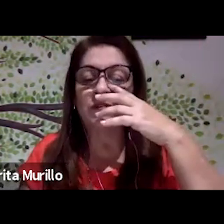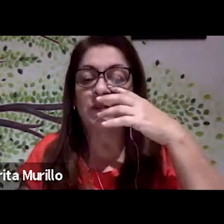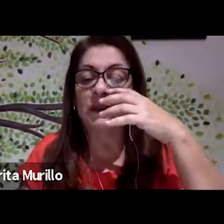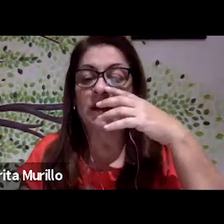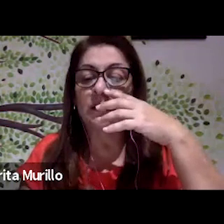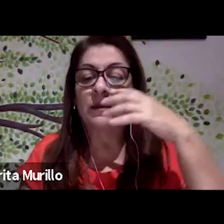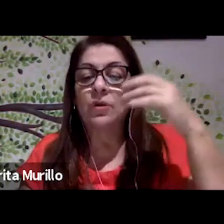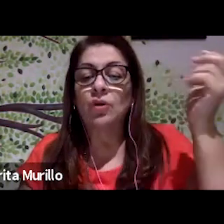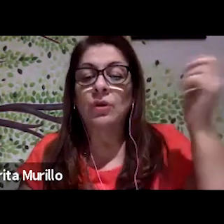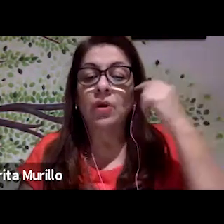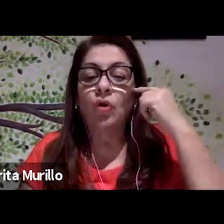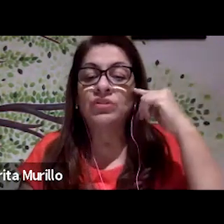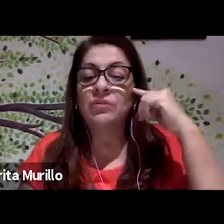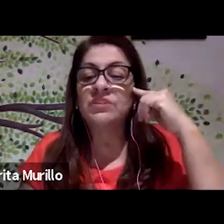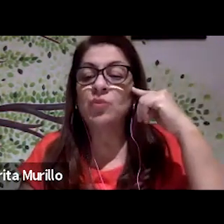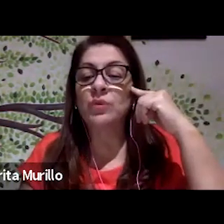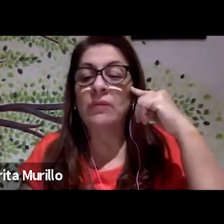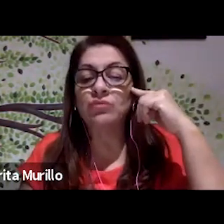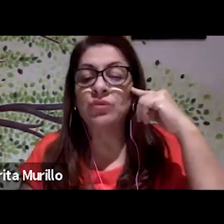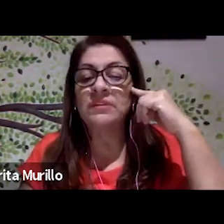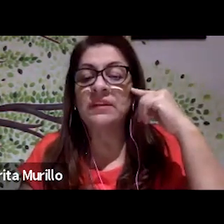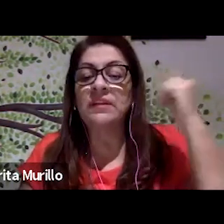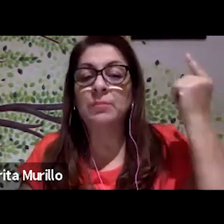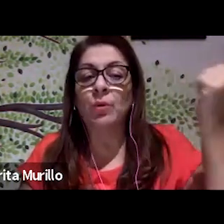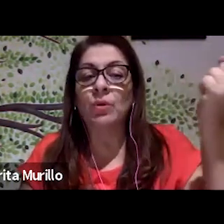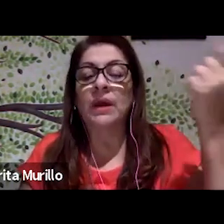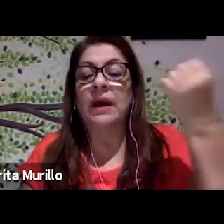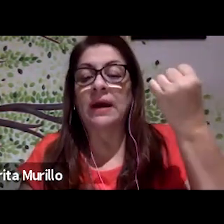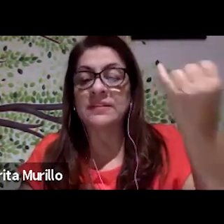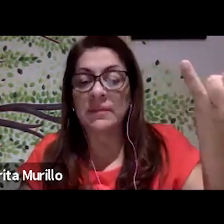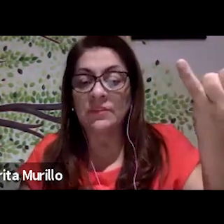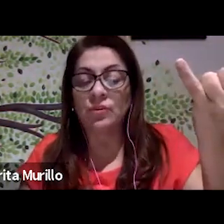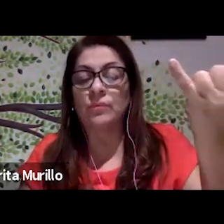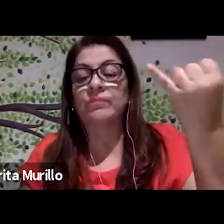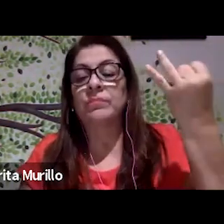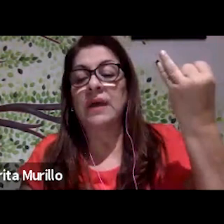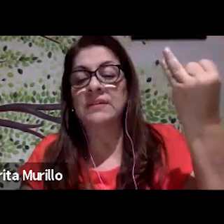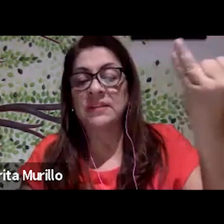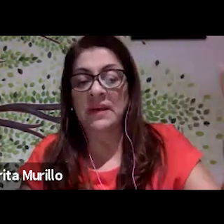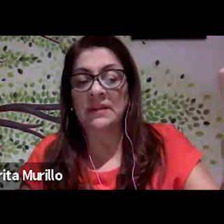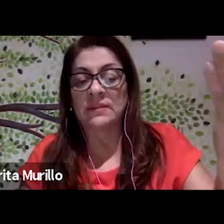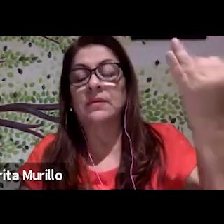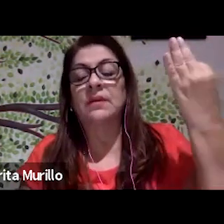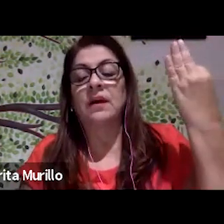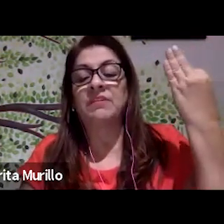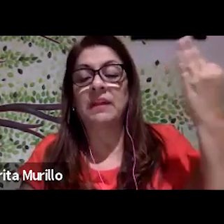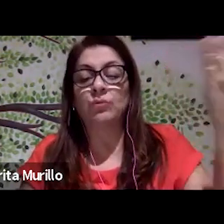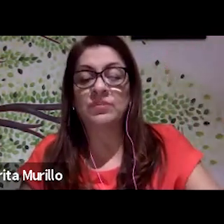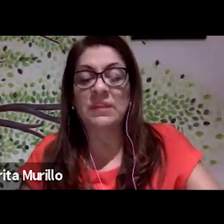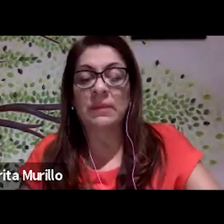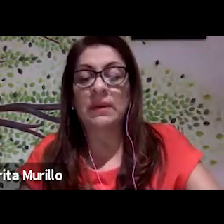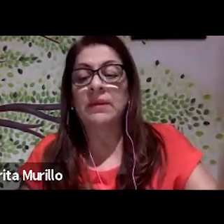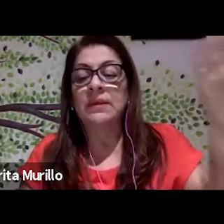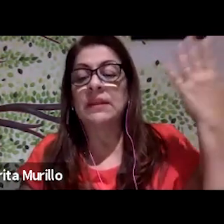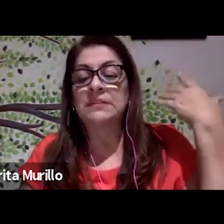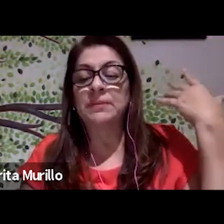relacionarse con la familia otra cosa es cuando el abuso de internet provoca aislamiento ansiedad afecta